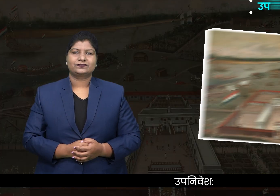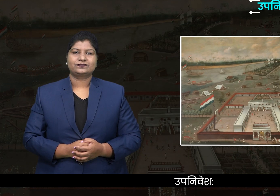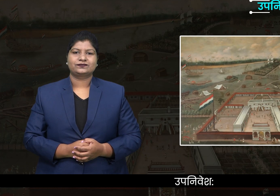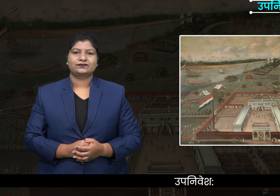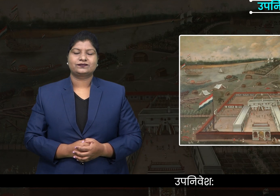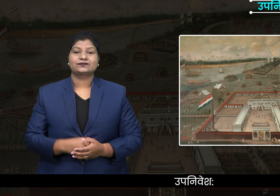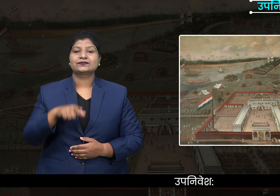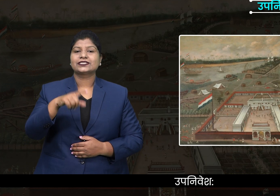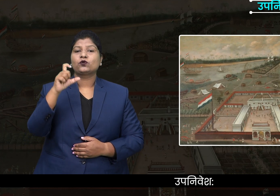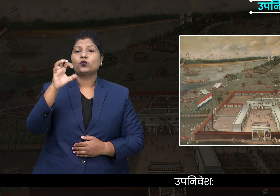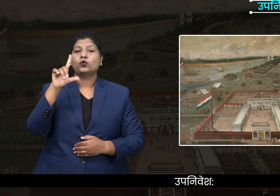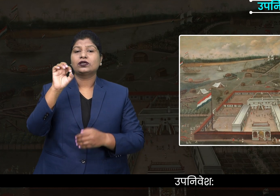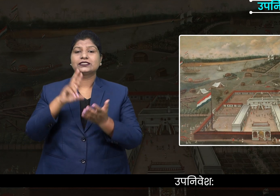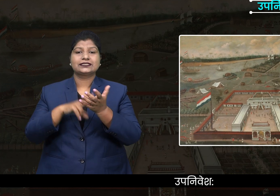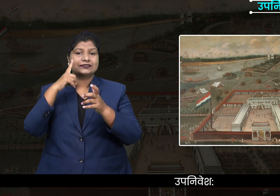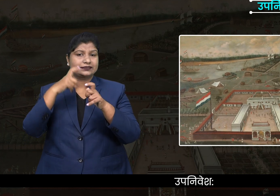उपनिवेश